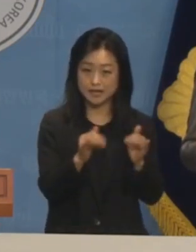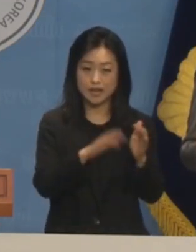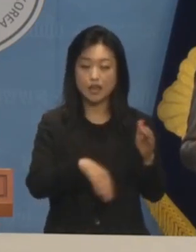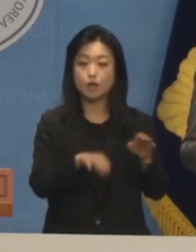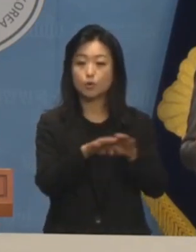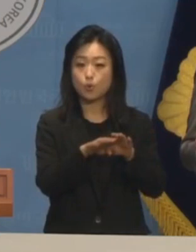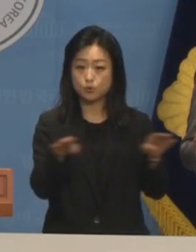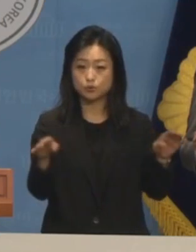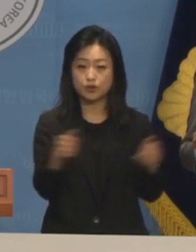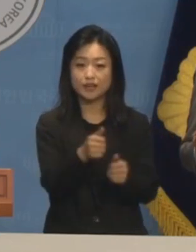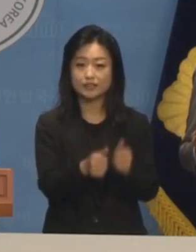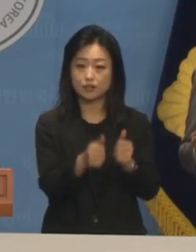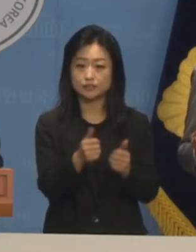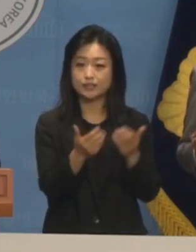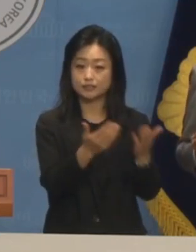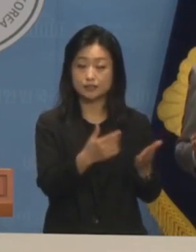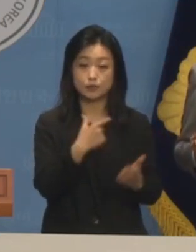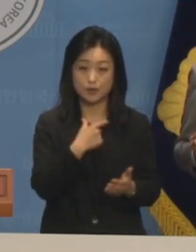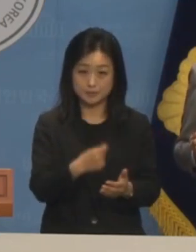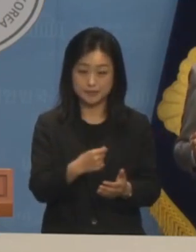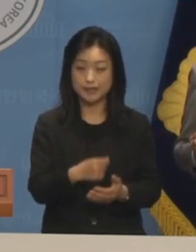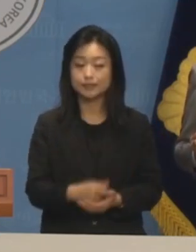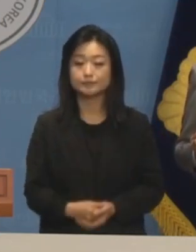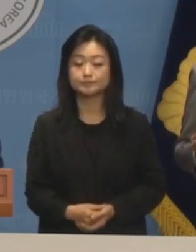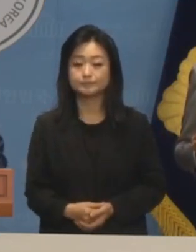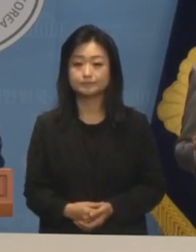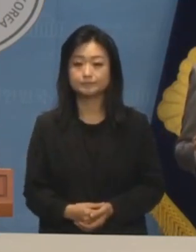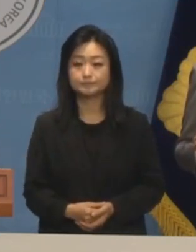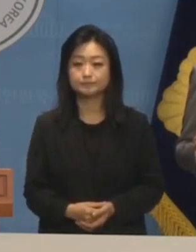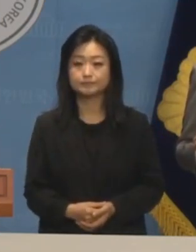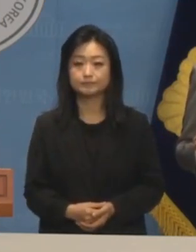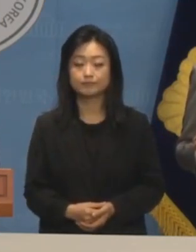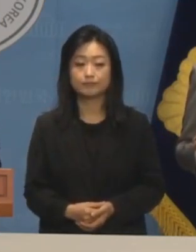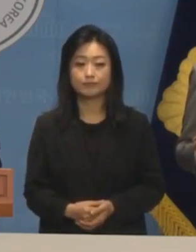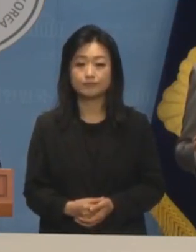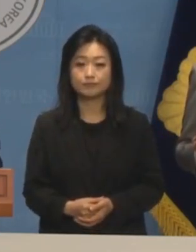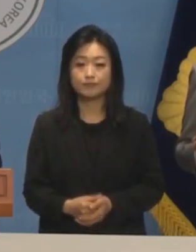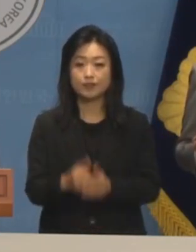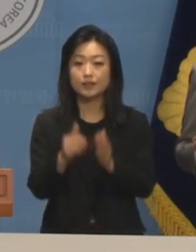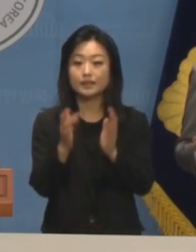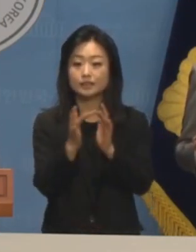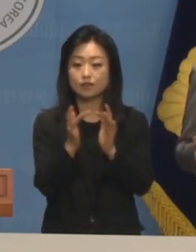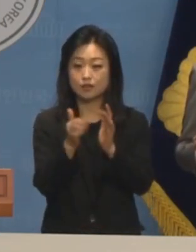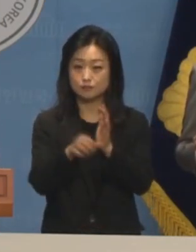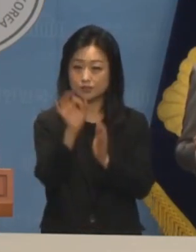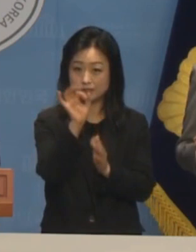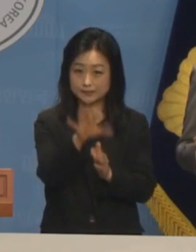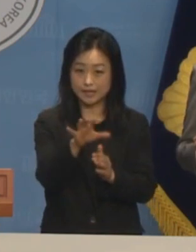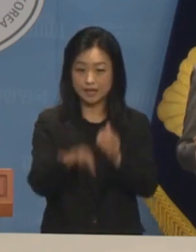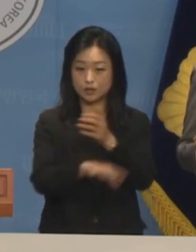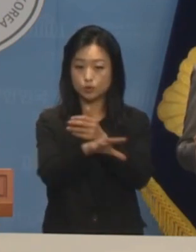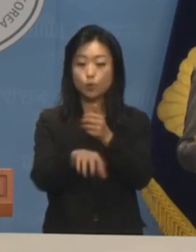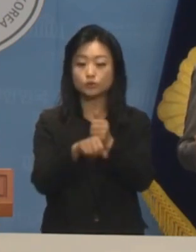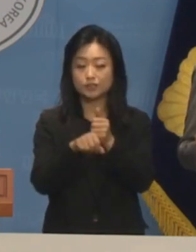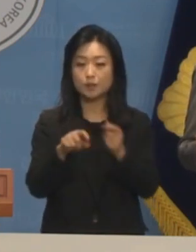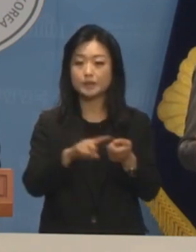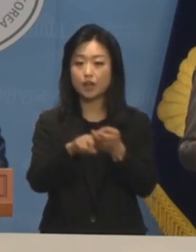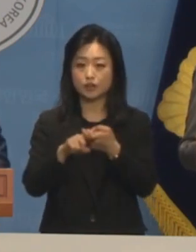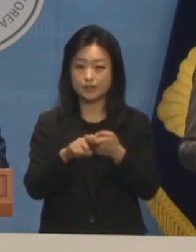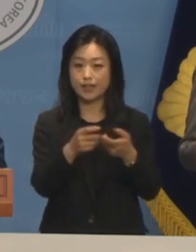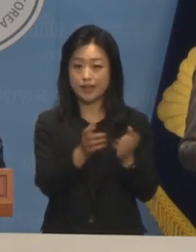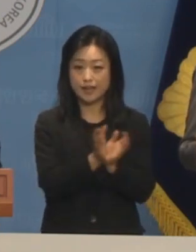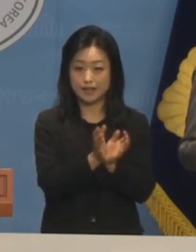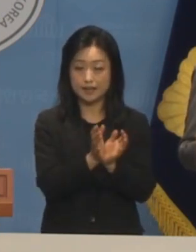공정한 경쟁을. 조국혁신당 신장식입니다. 온라인 플랫폼 독점규제법을 참여연대